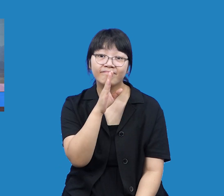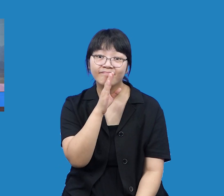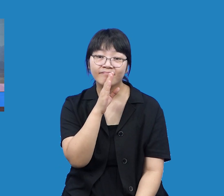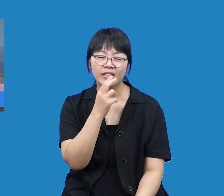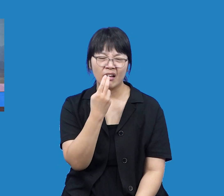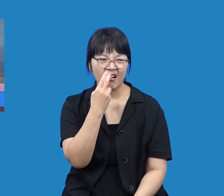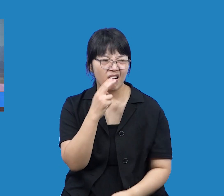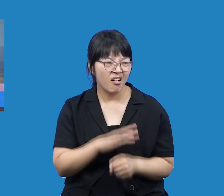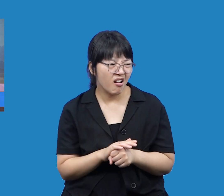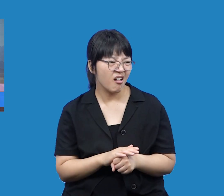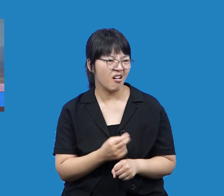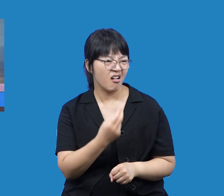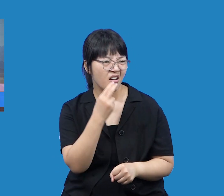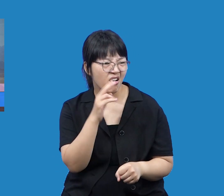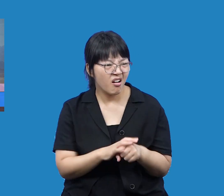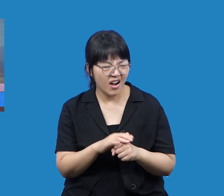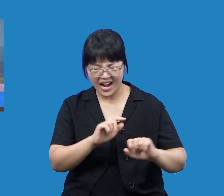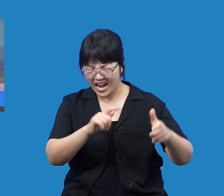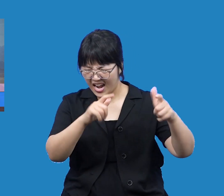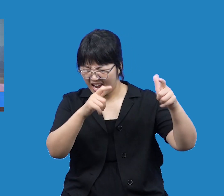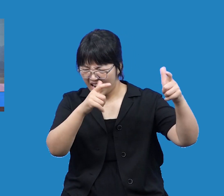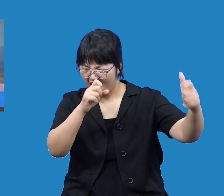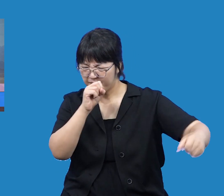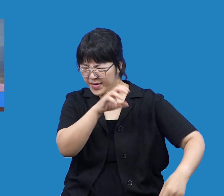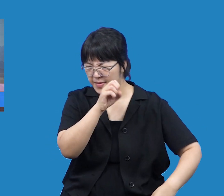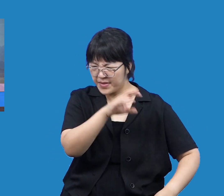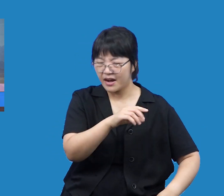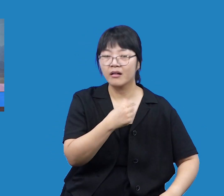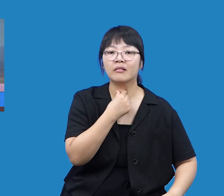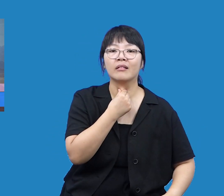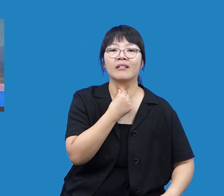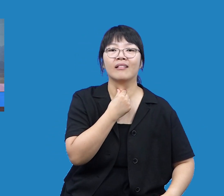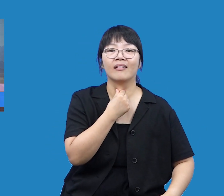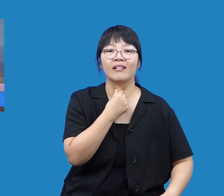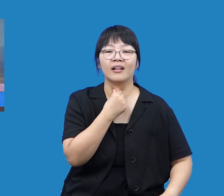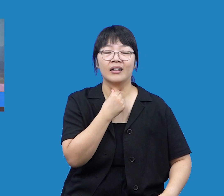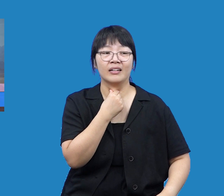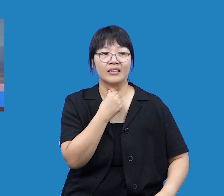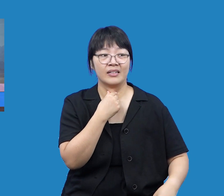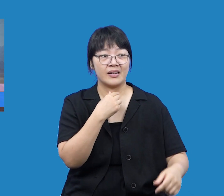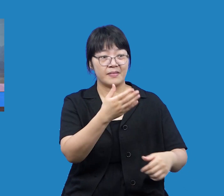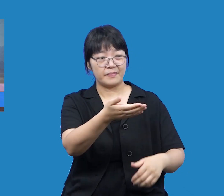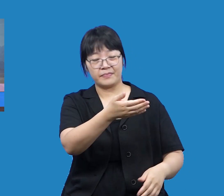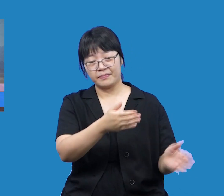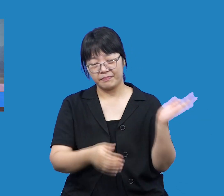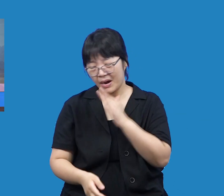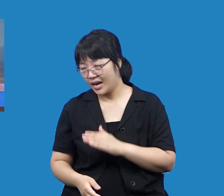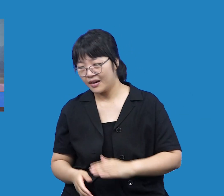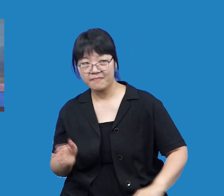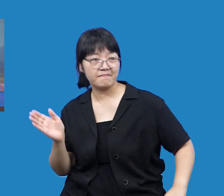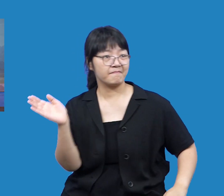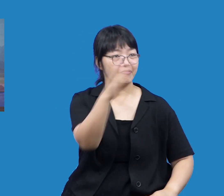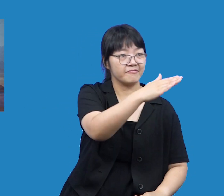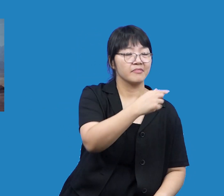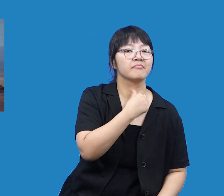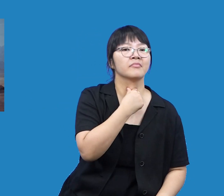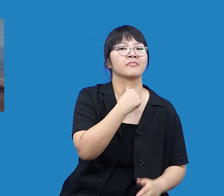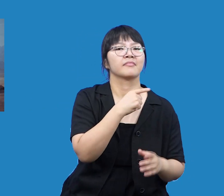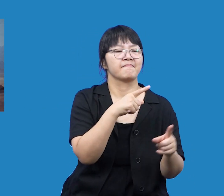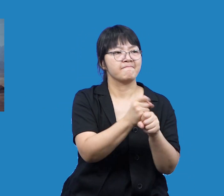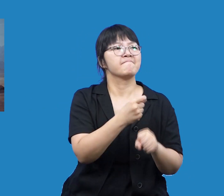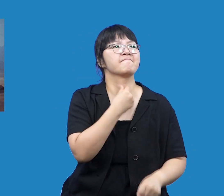당하면 같이 공격하고 싶어요. 원수 갚고 싶단 말이죠. 그러나 성경은 그것이 하나님의 방법이 아니라고